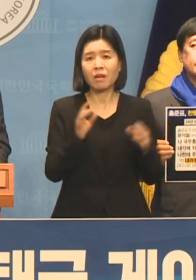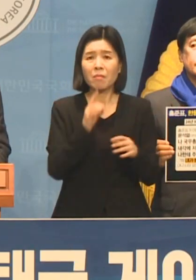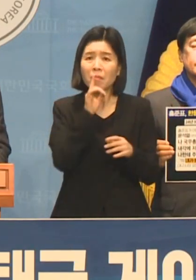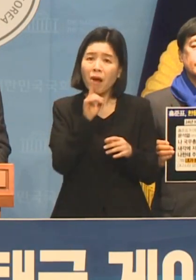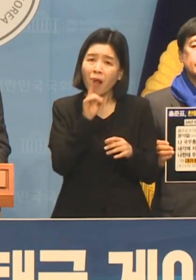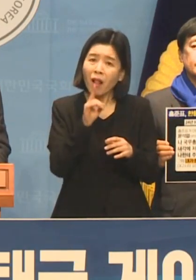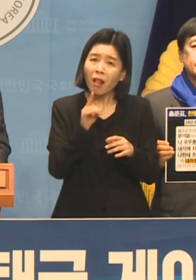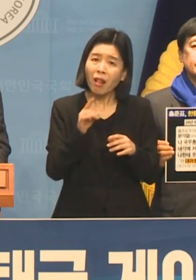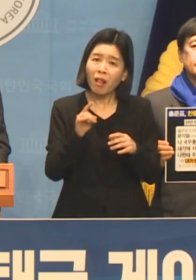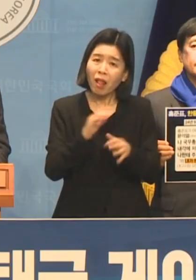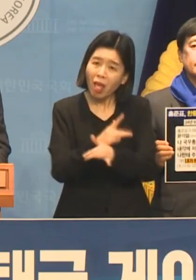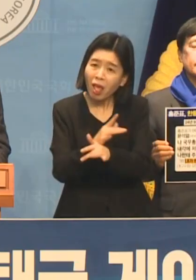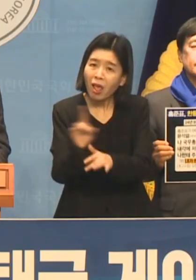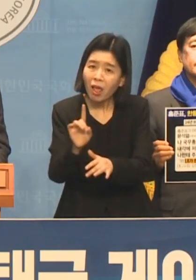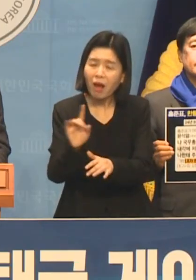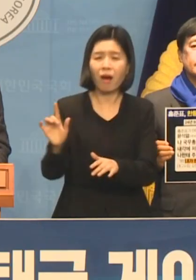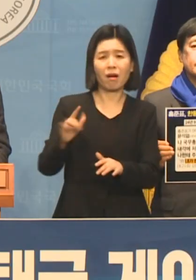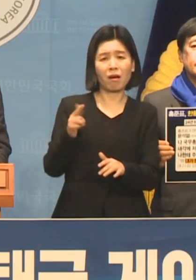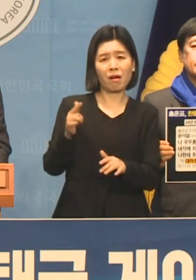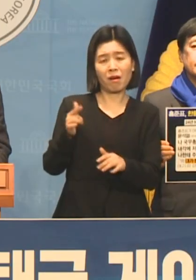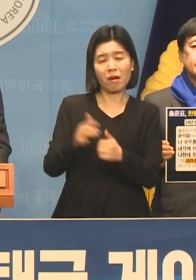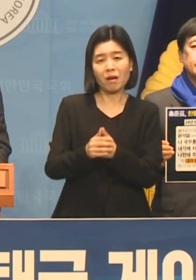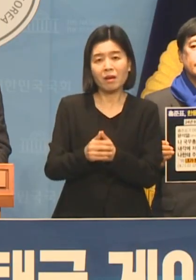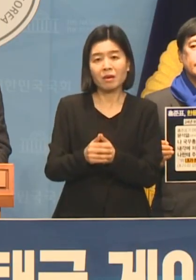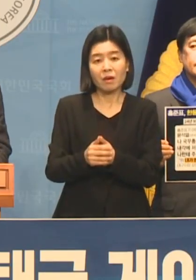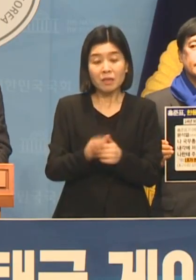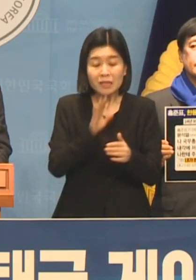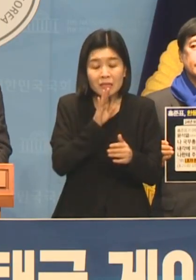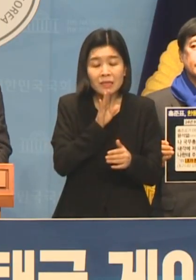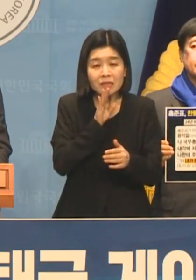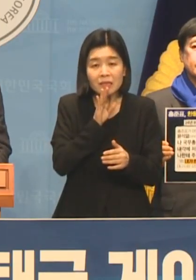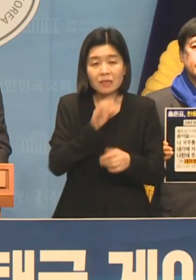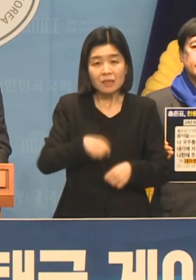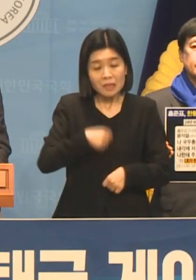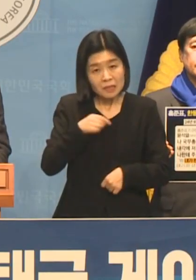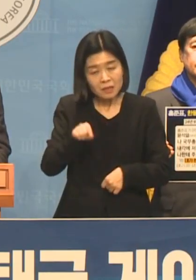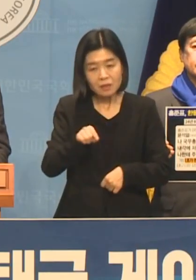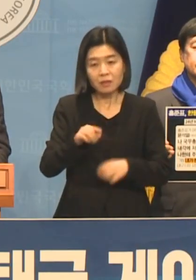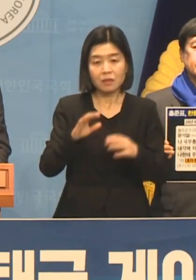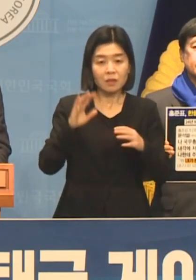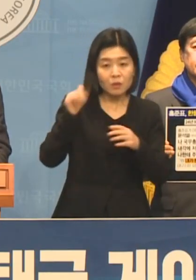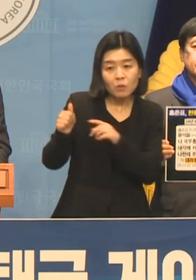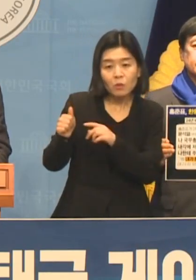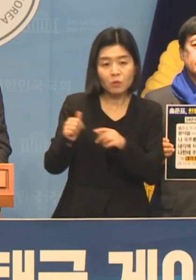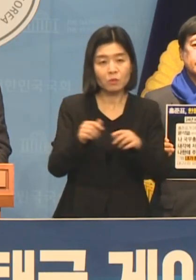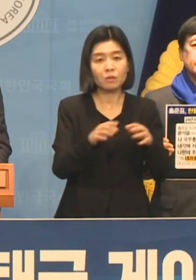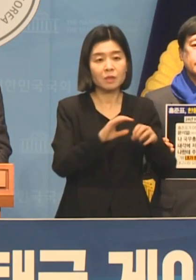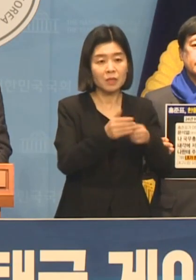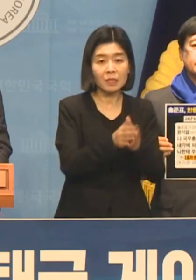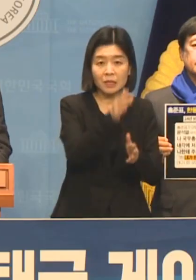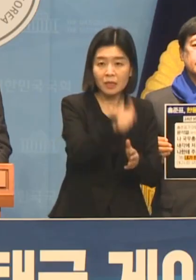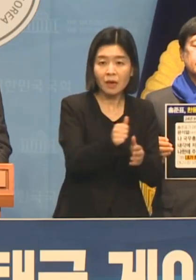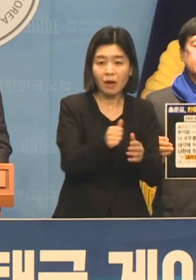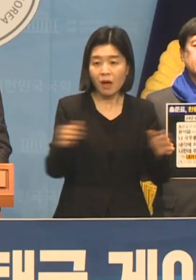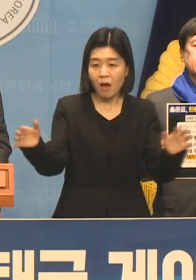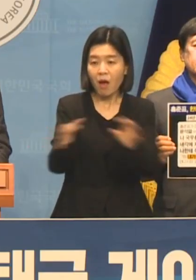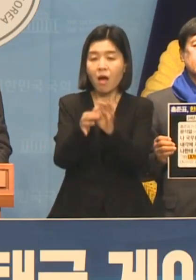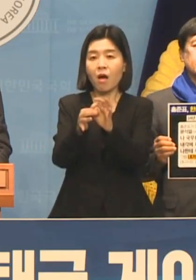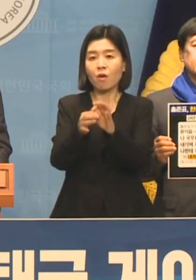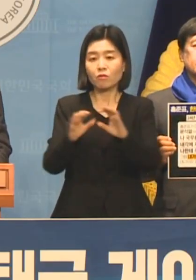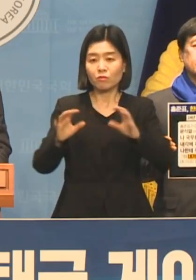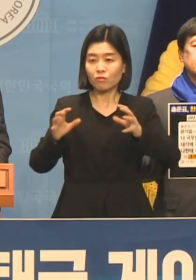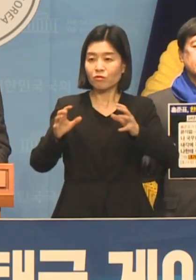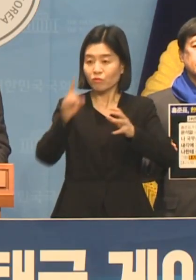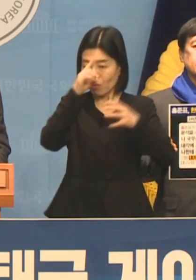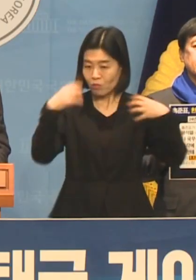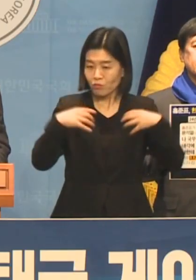사실이라면 민간인이 대통령과 지방자치단체장을 연결해 국정 인사권을 두고 흥정을